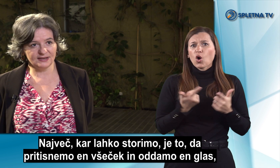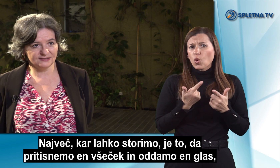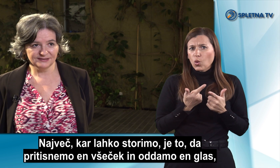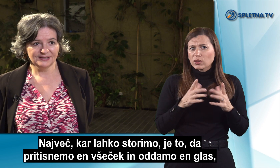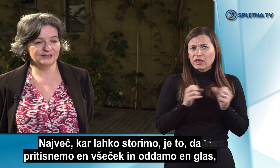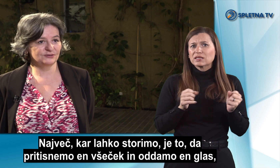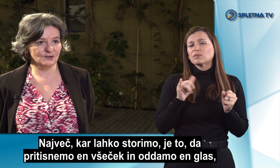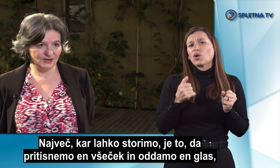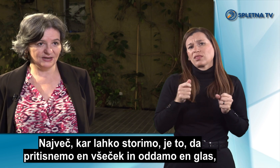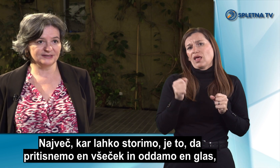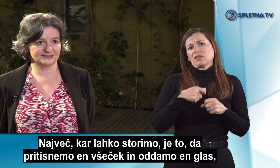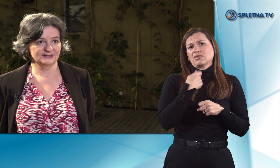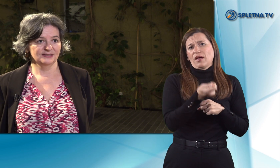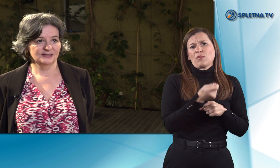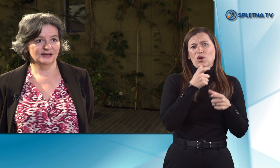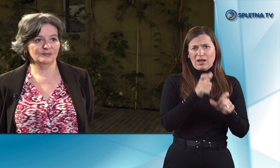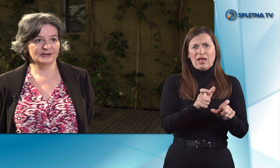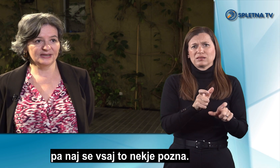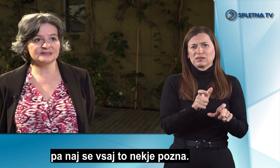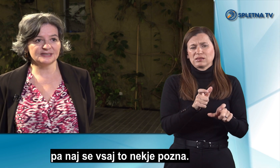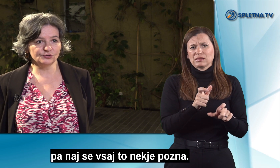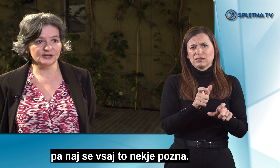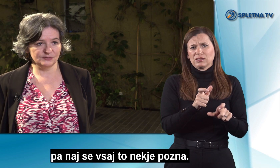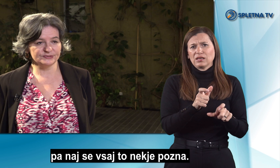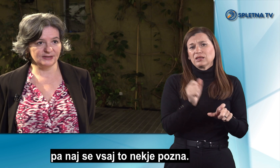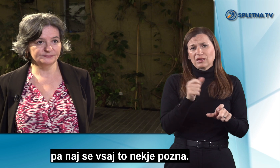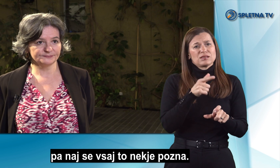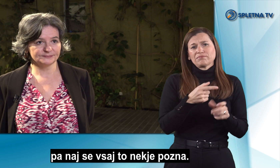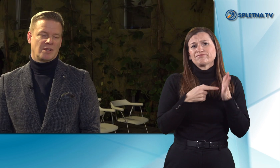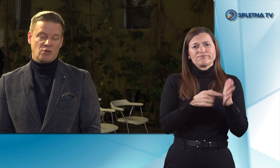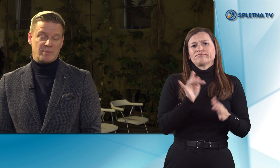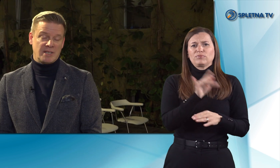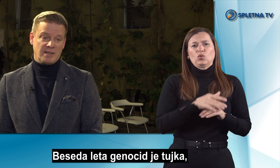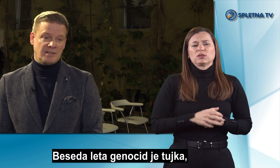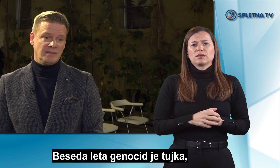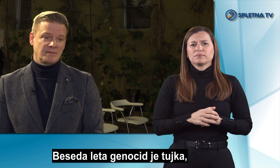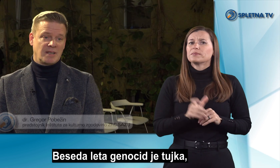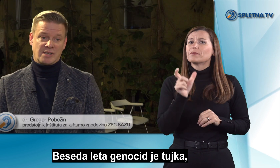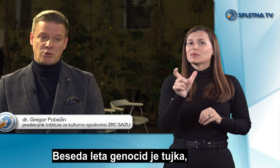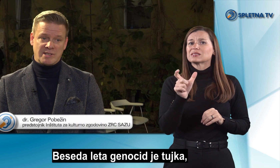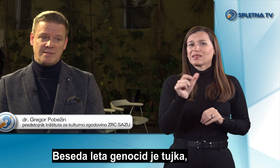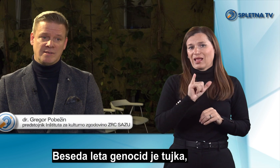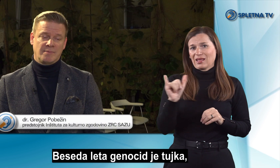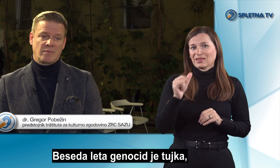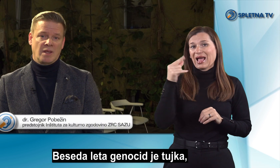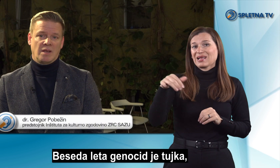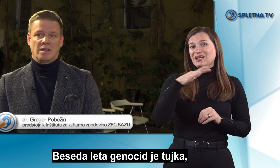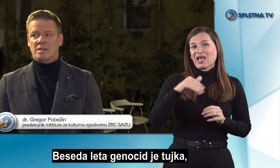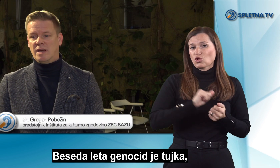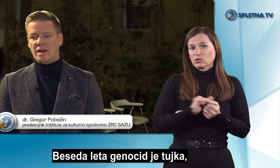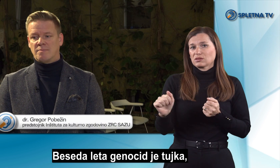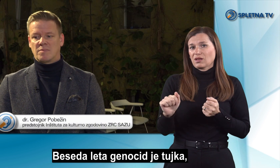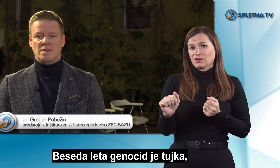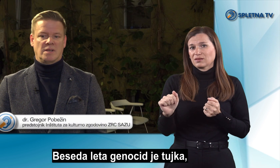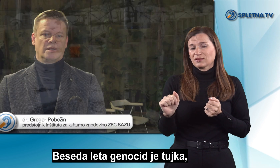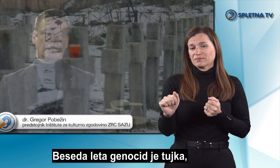en like in oddamo en glas. Pa naj se vsaj to nekje pozna. Torej, beseda leta, genocid,